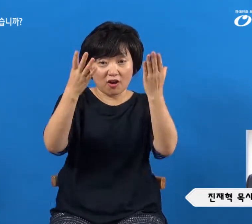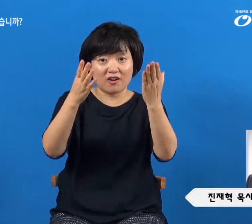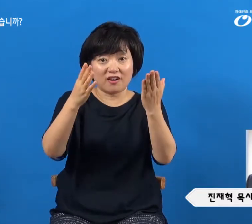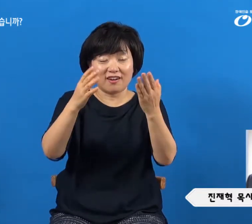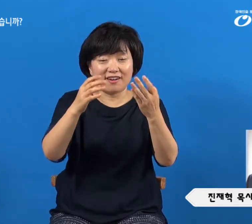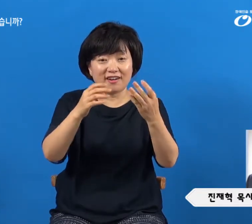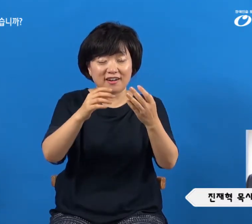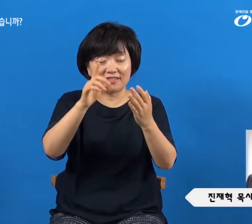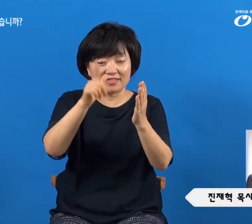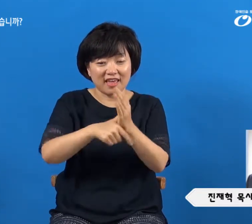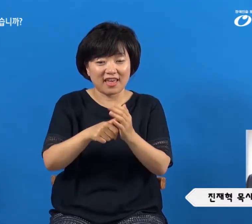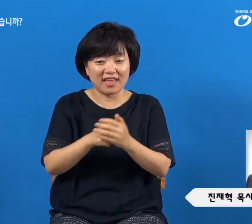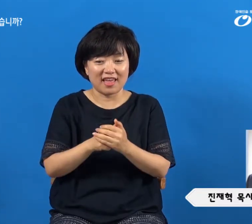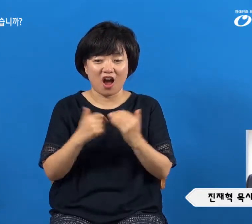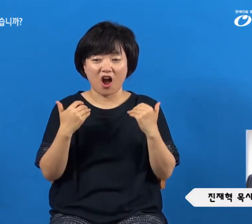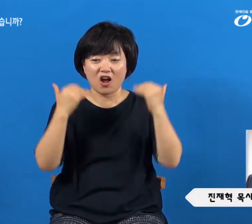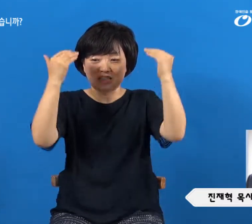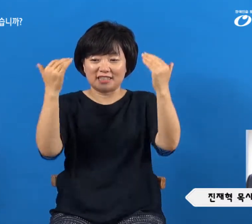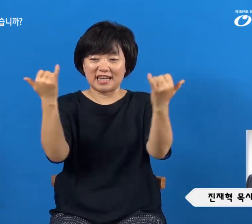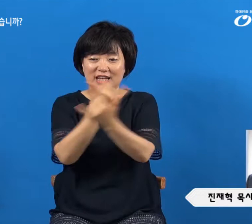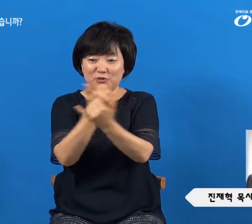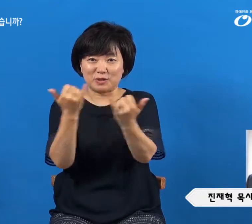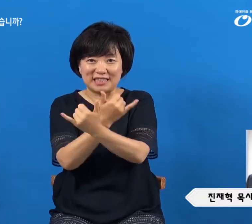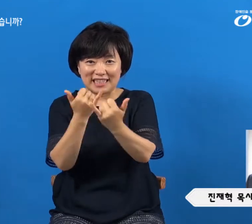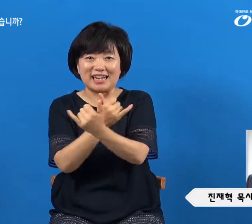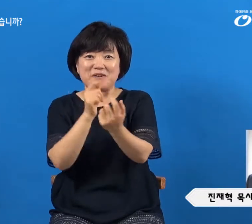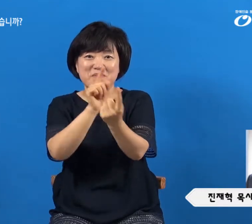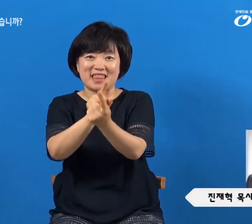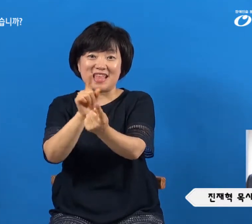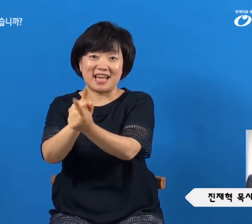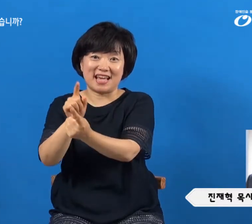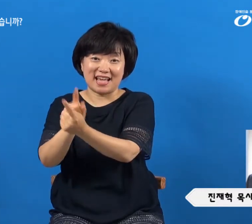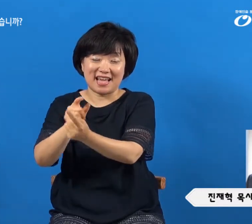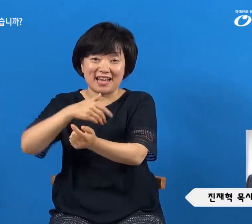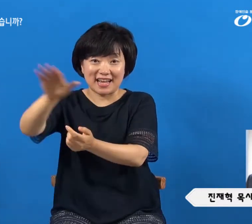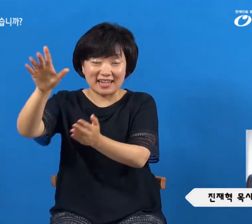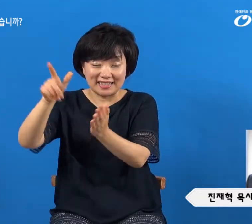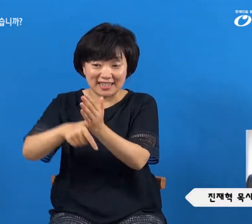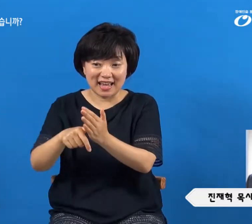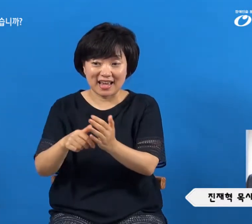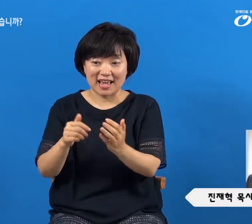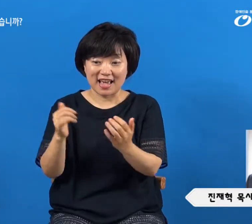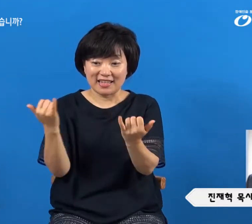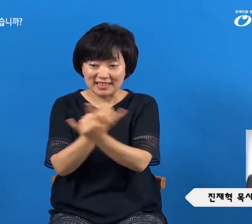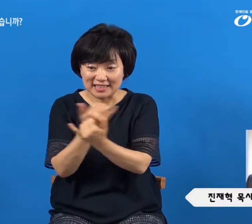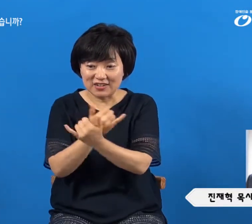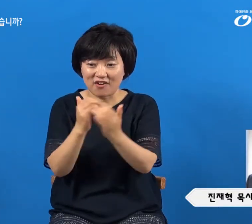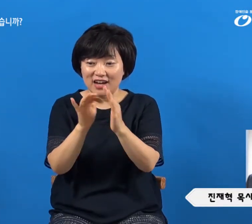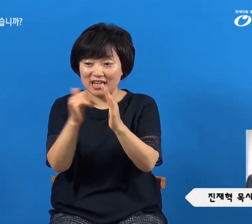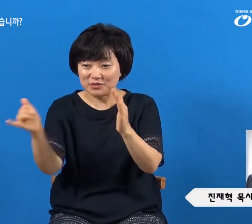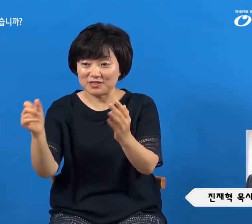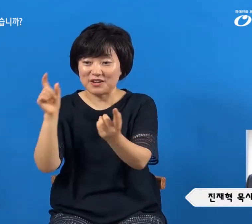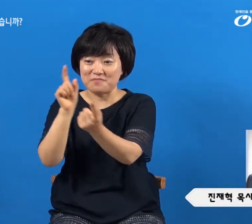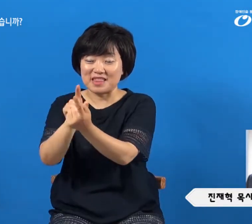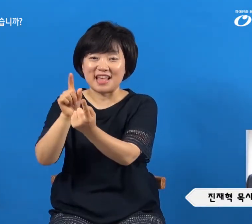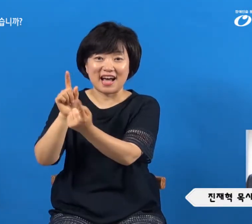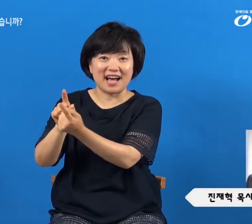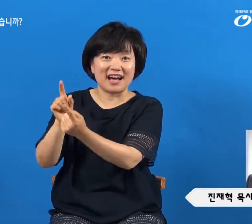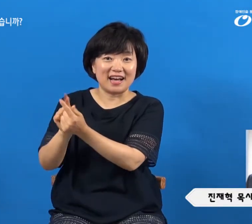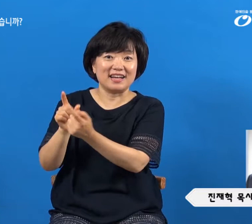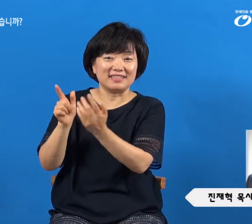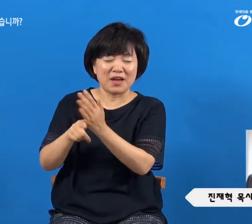여러분들이 친지들과 가족들을 만나러 가실 텐데 가족끼리 만나고 친지끼리